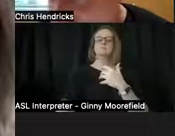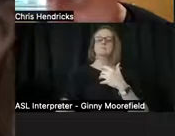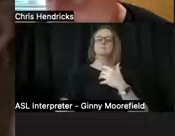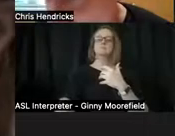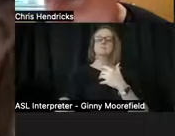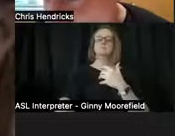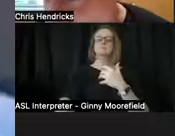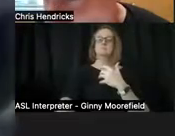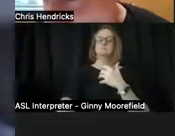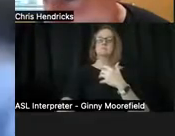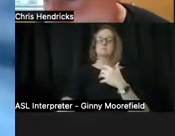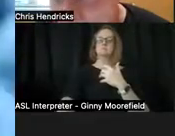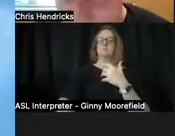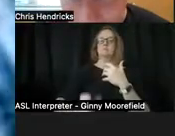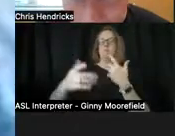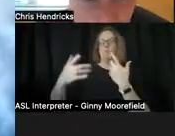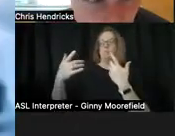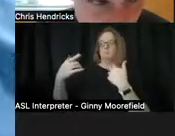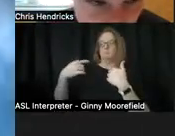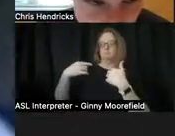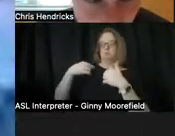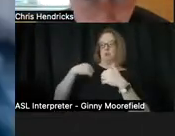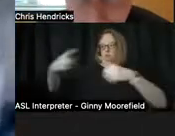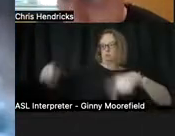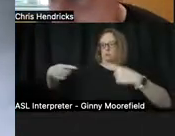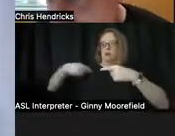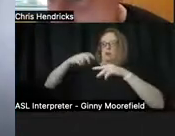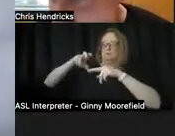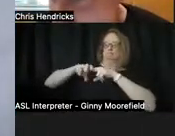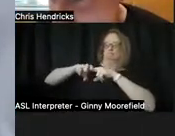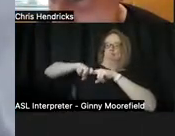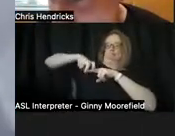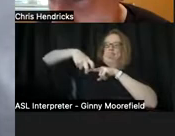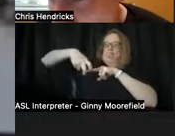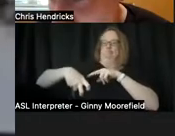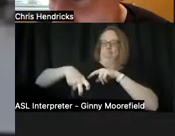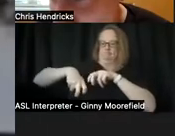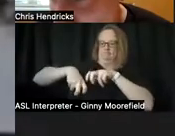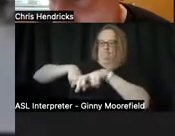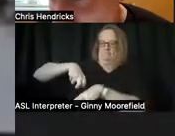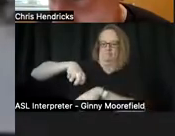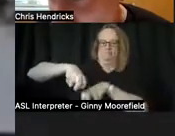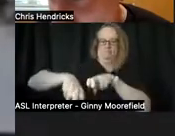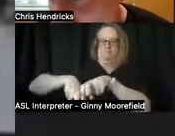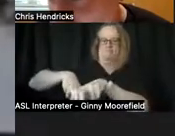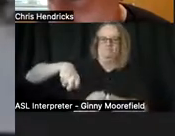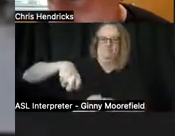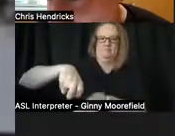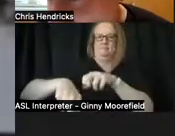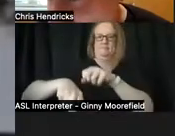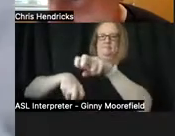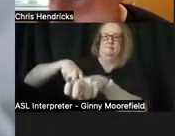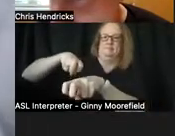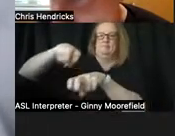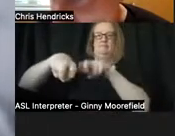Entonces yo salí salí de mi silla de ruedas y comencé a subir los escalones cuando menos